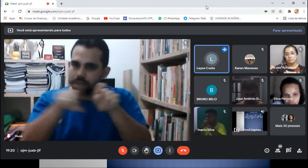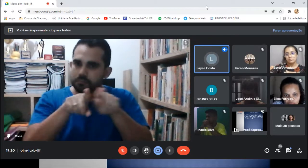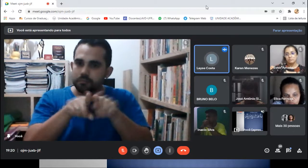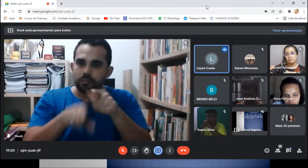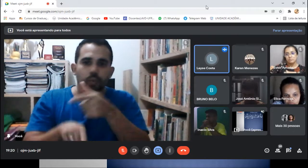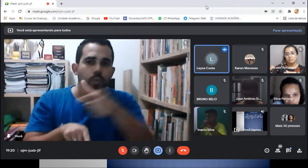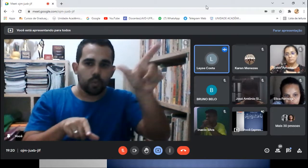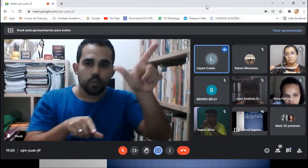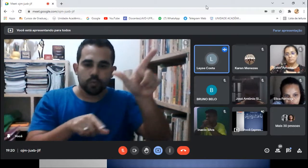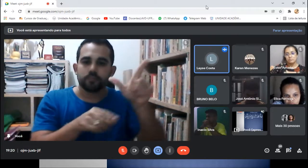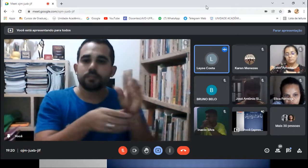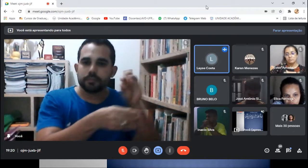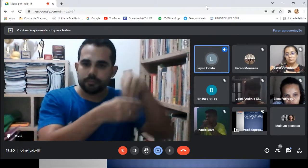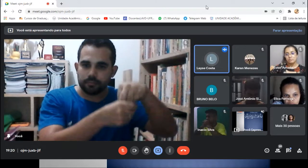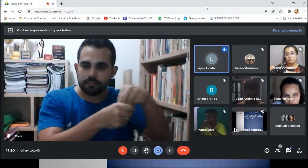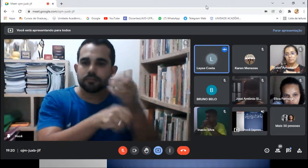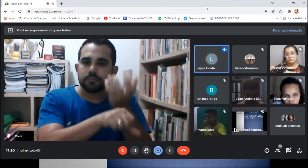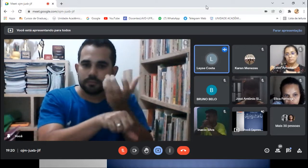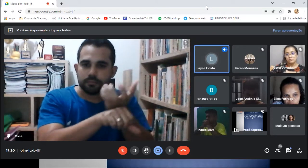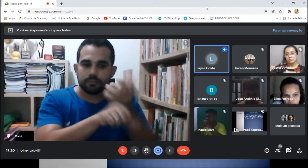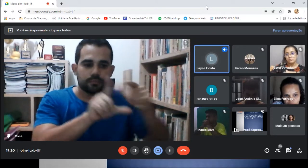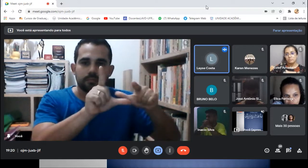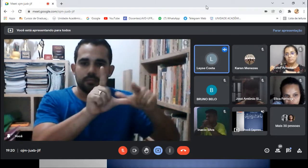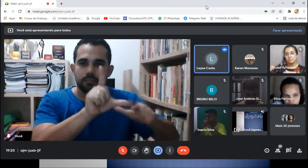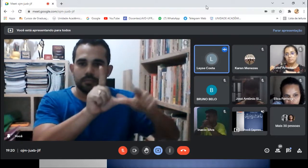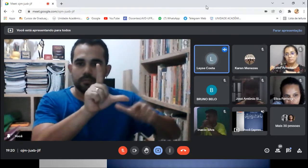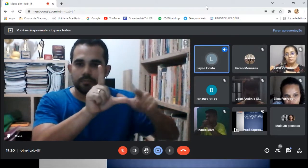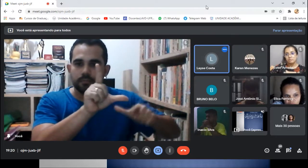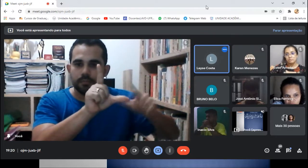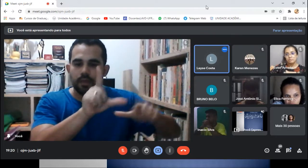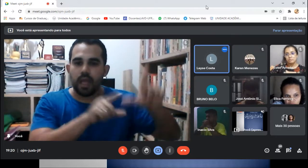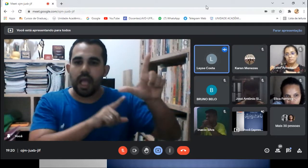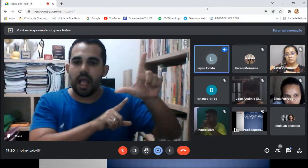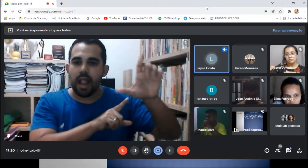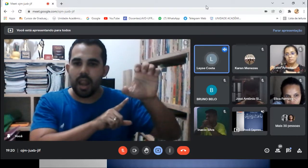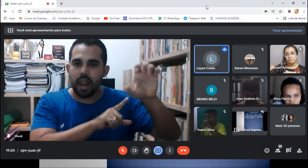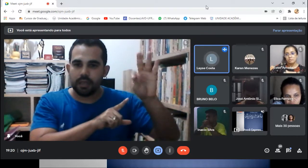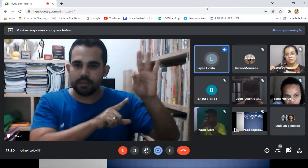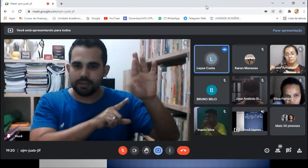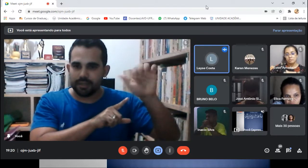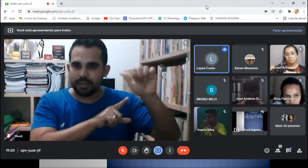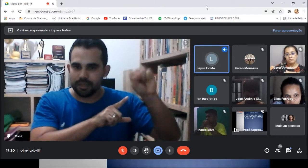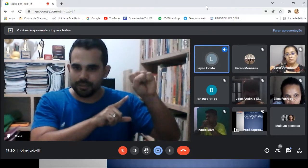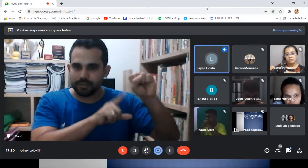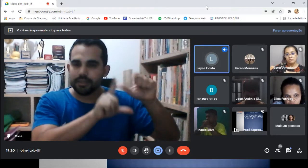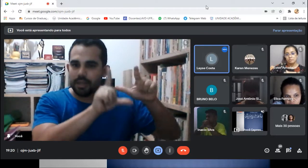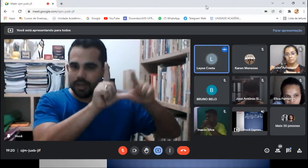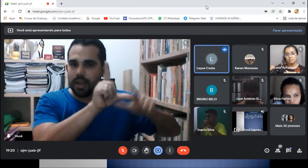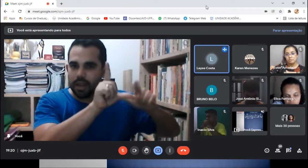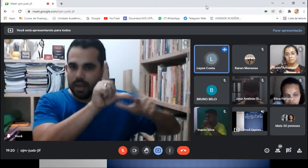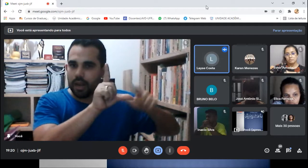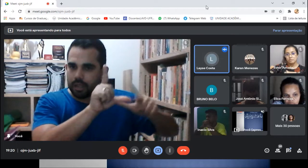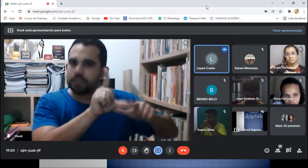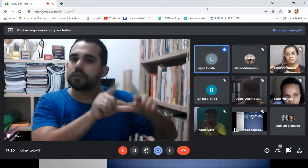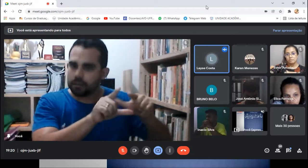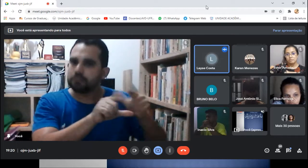dos cursos de letras livres e também outros cursos, né? De licenciatura, por exemplo, né? De letras, né? Cursos